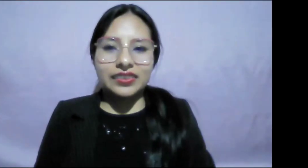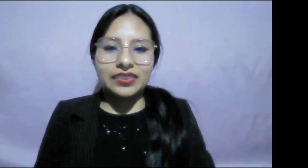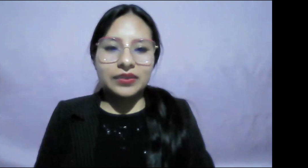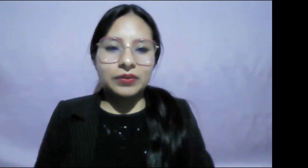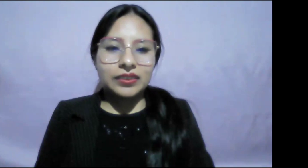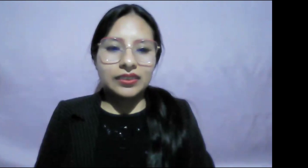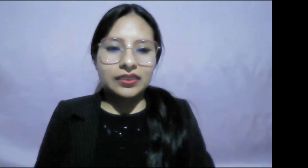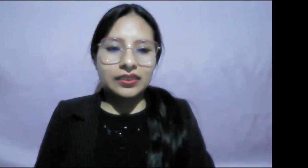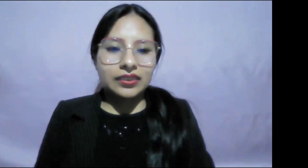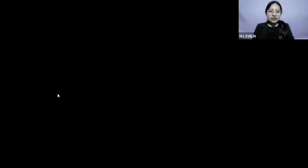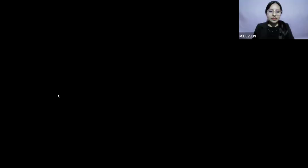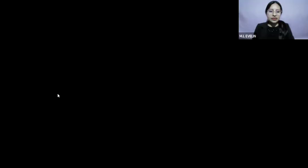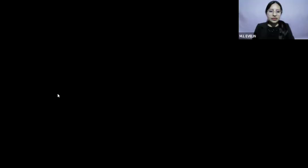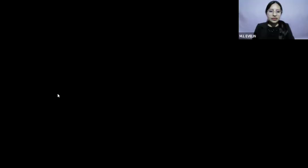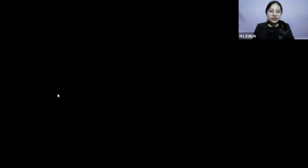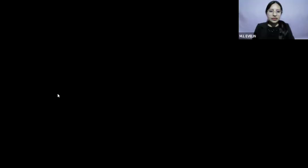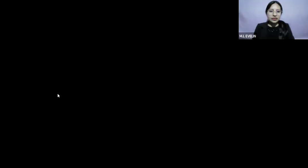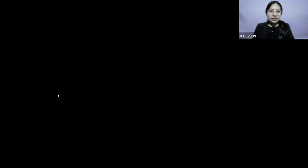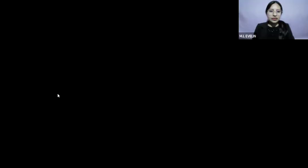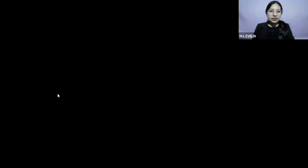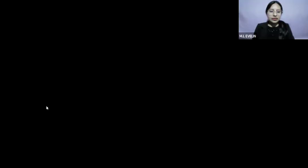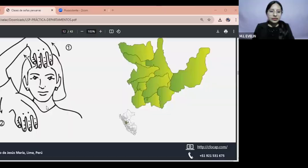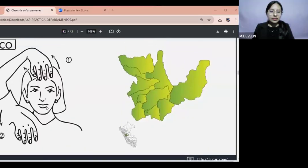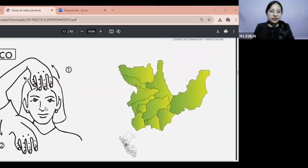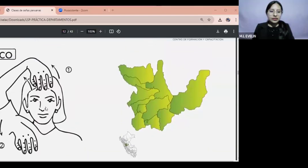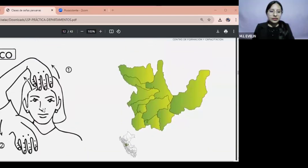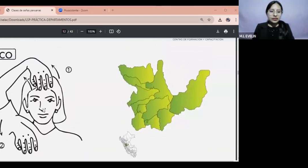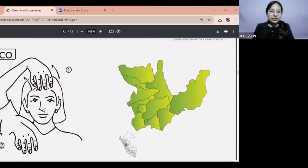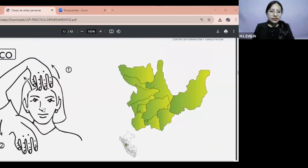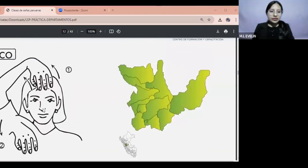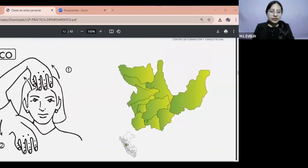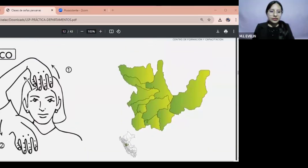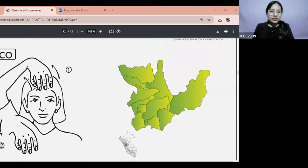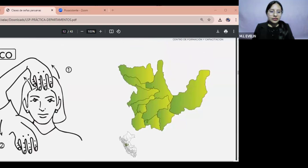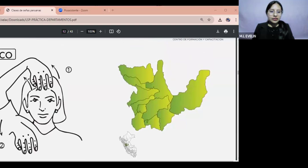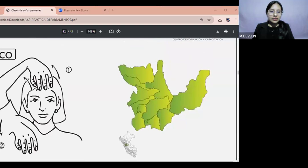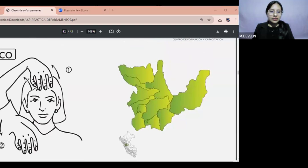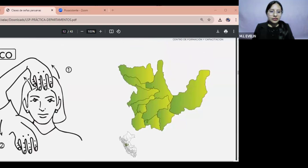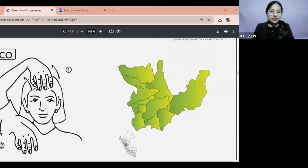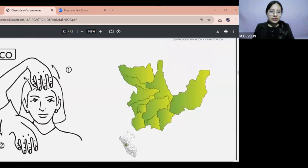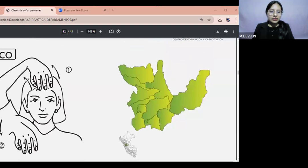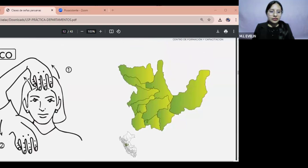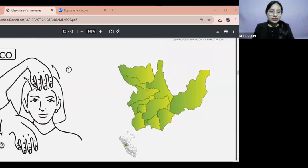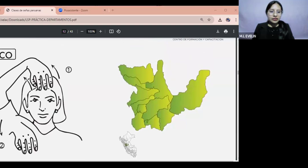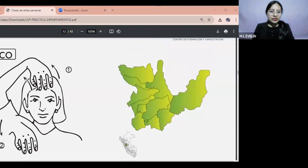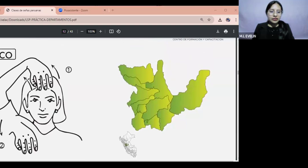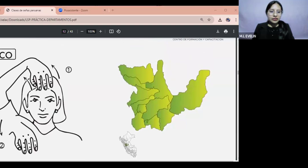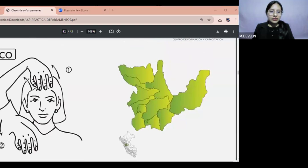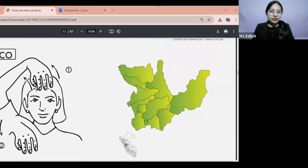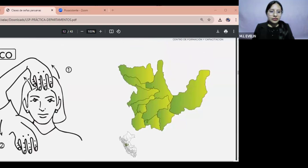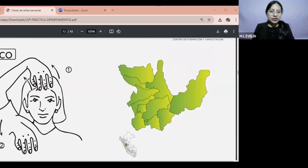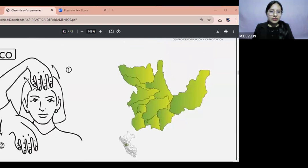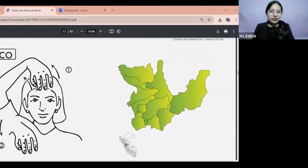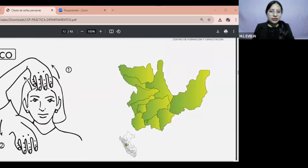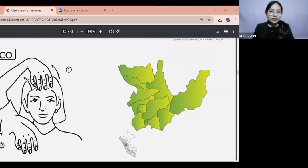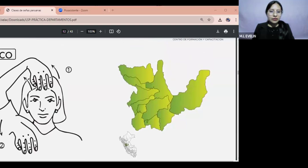ti muy bien Vamos con guanuco por ahí preguntaron y hubo tres